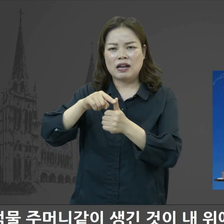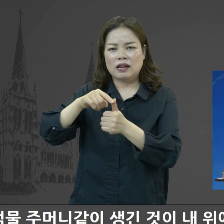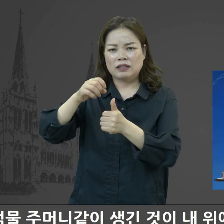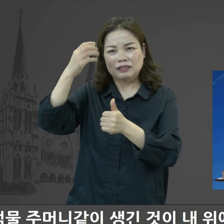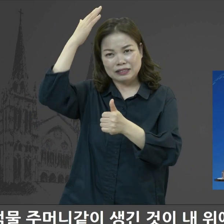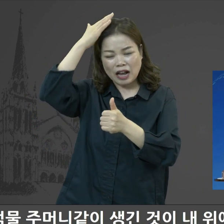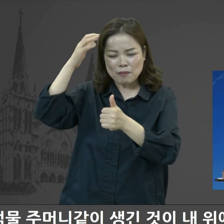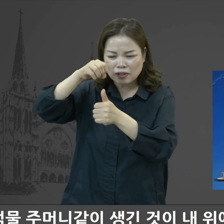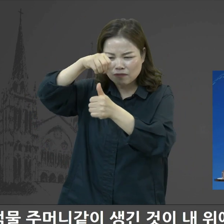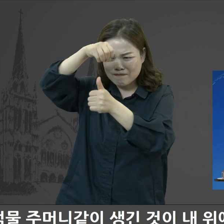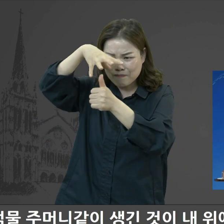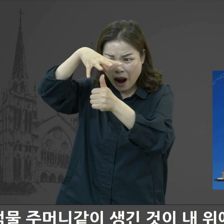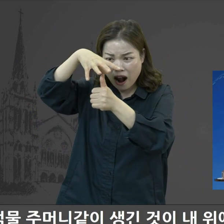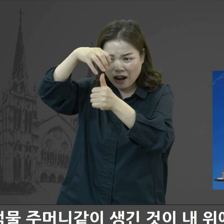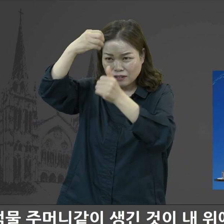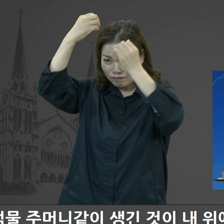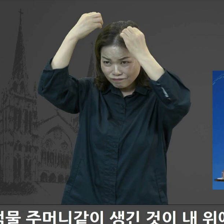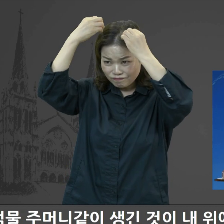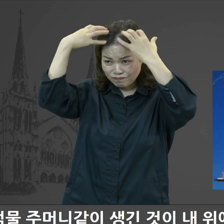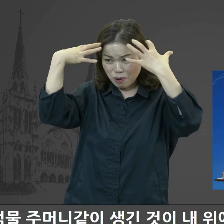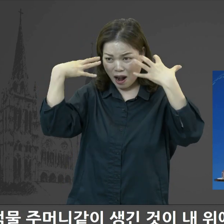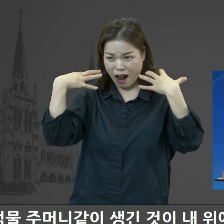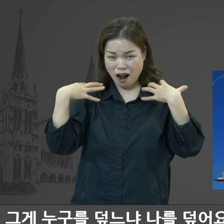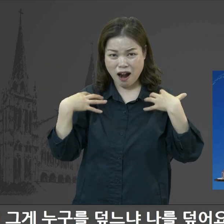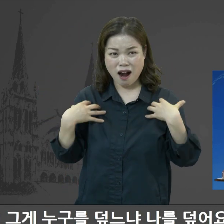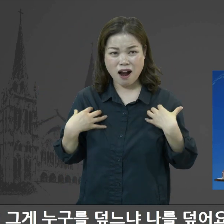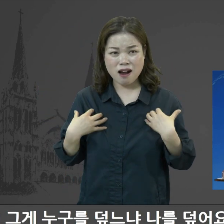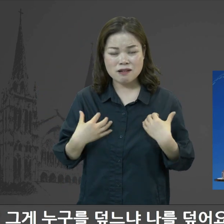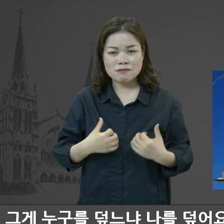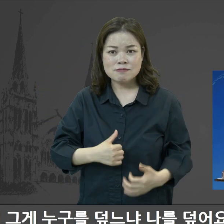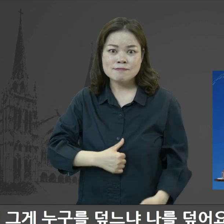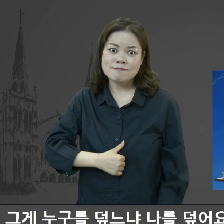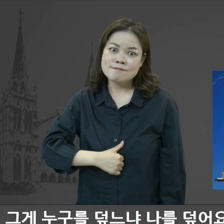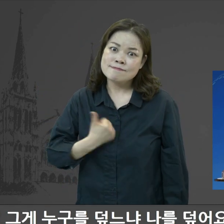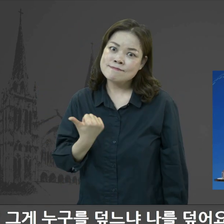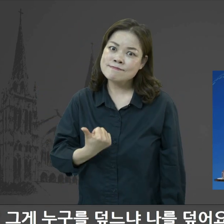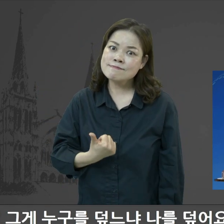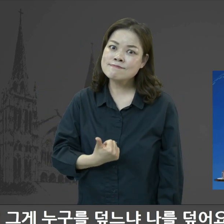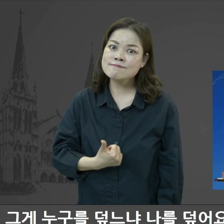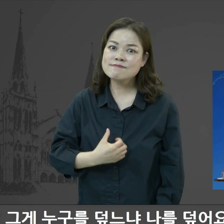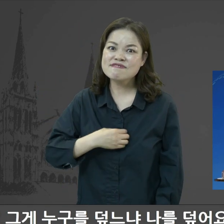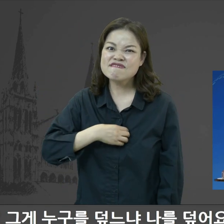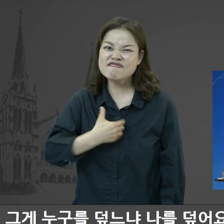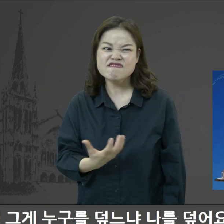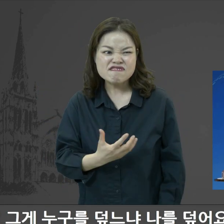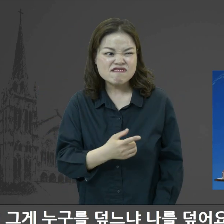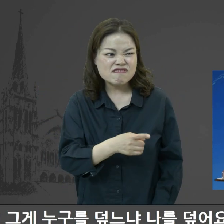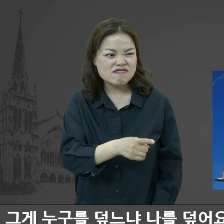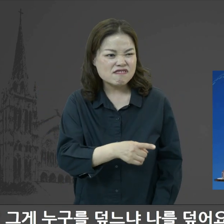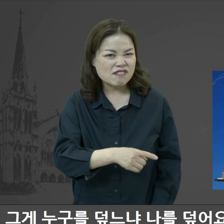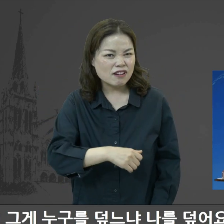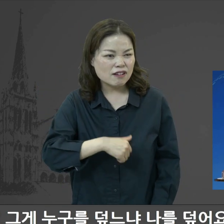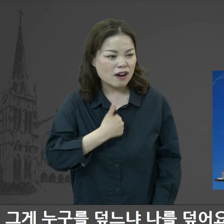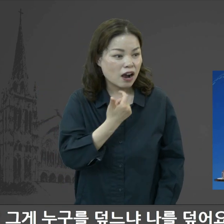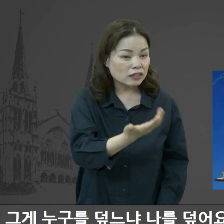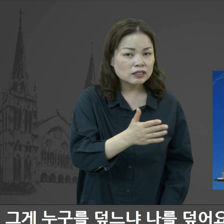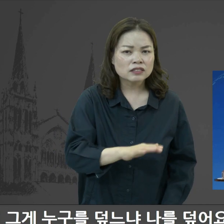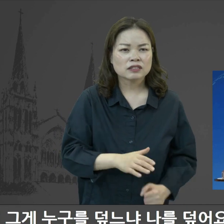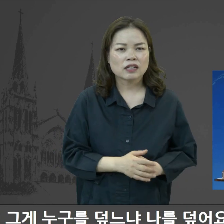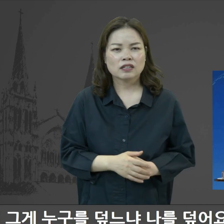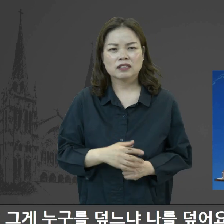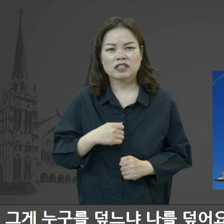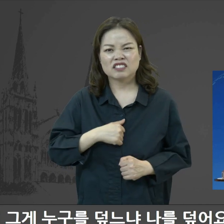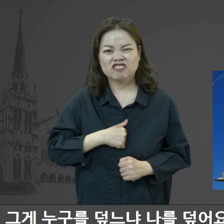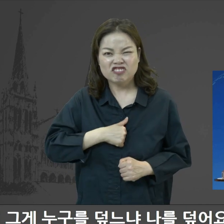나를. 그래서 혈기가 확 올라와 갖고 내가 혈기 때문에 다른 사람한테 확 하는 것 같지만요,